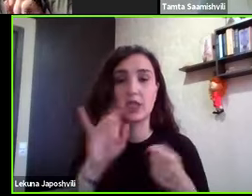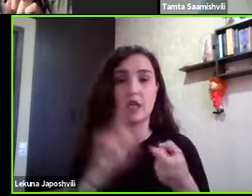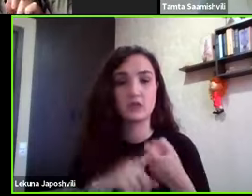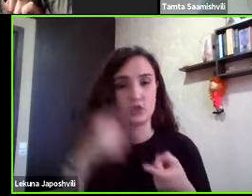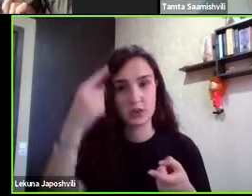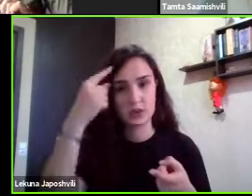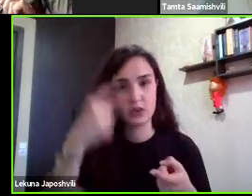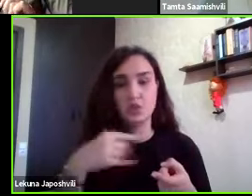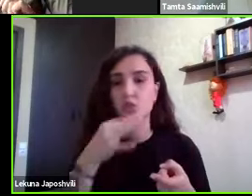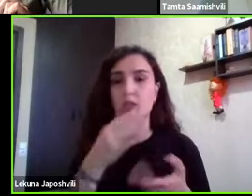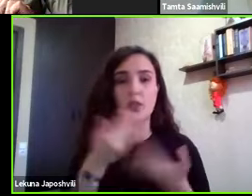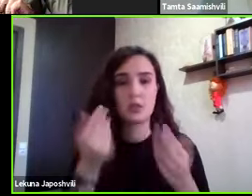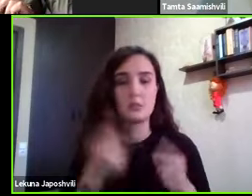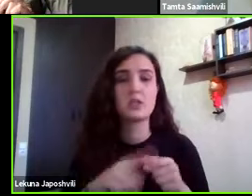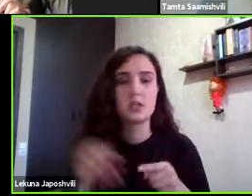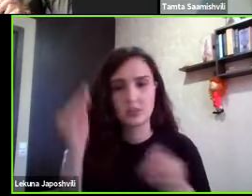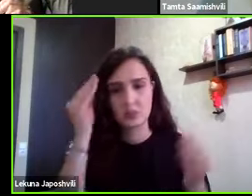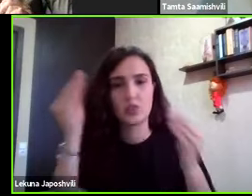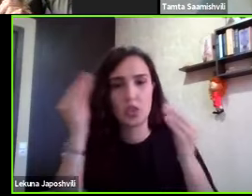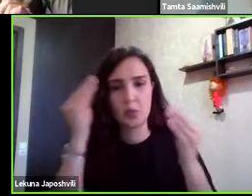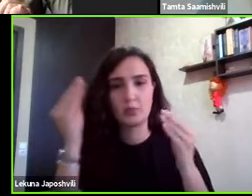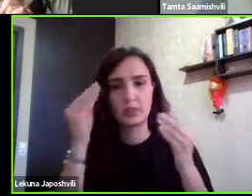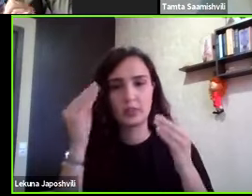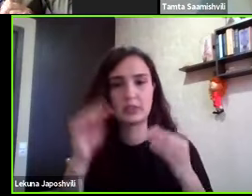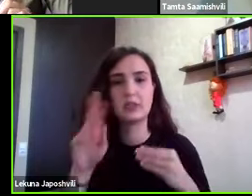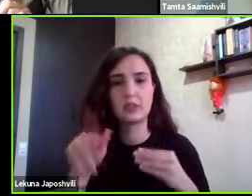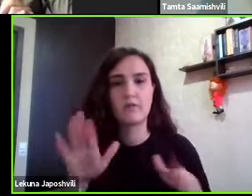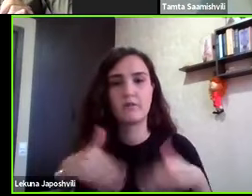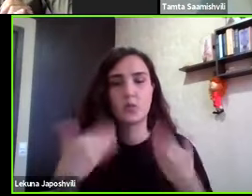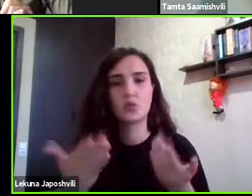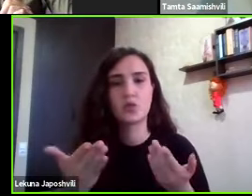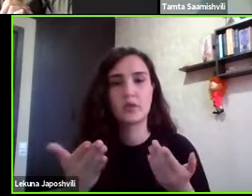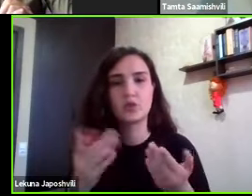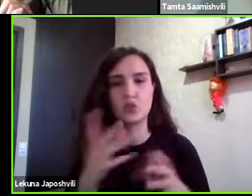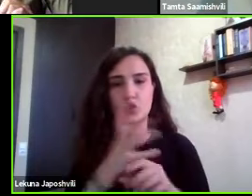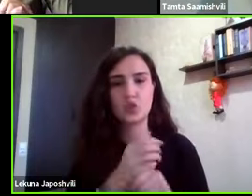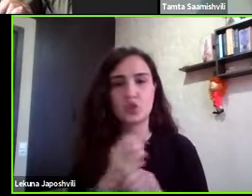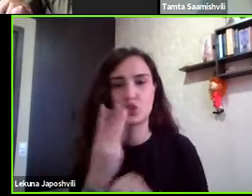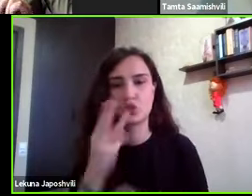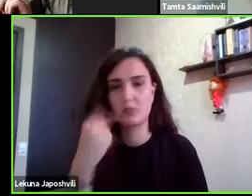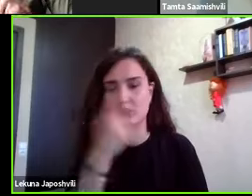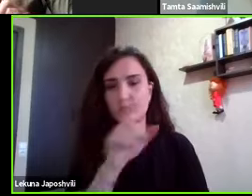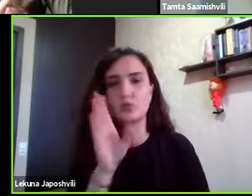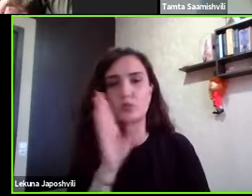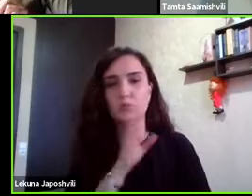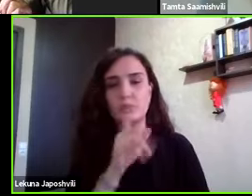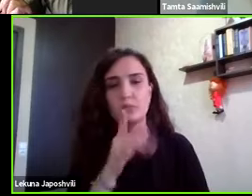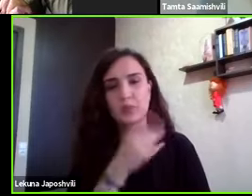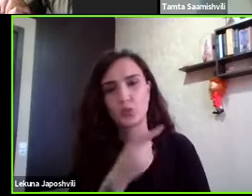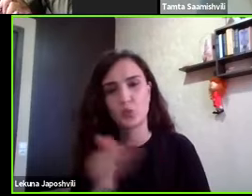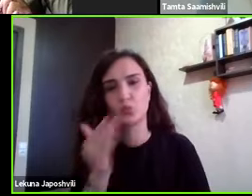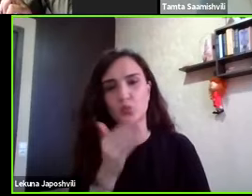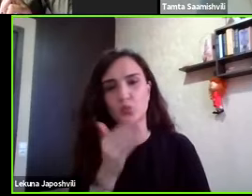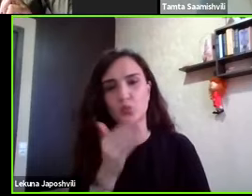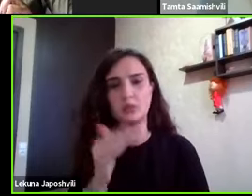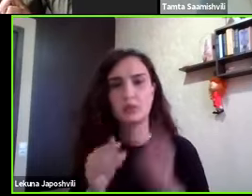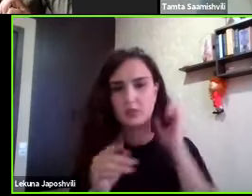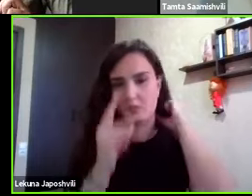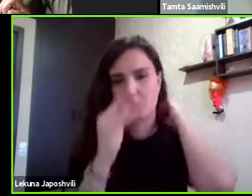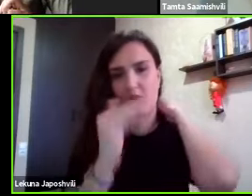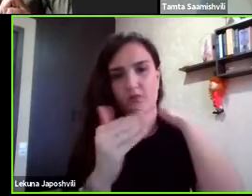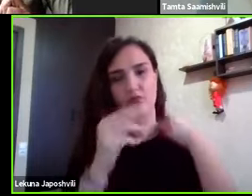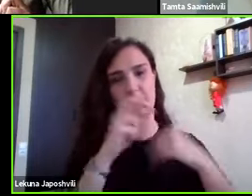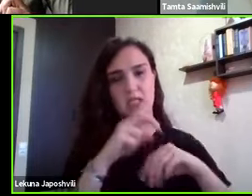არის, მაგრამ ამაზეც ვრჩელობენ და ვურჩევთ შეზღუდული შესაძლებლობის მქონე მშობლებს, რომ პერიოდულად პედიატრის